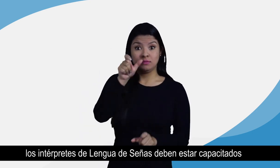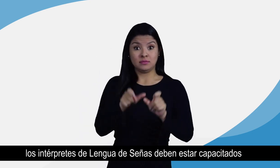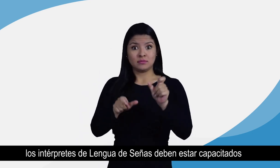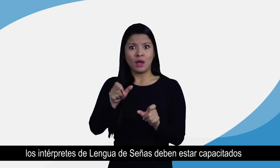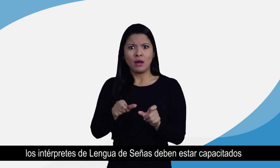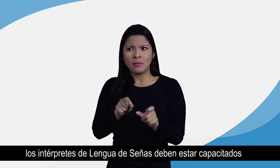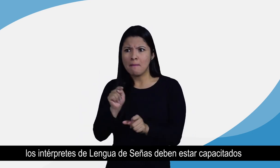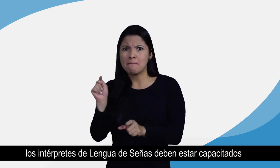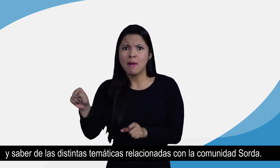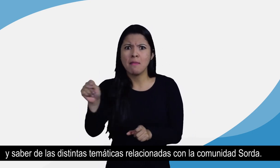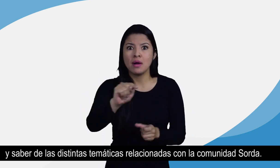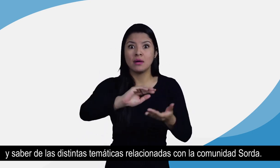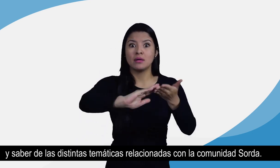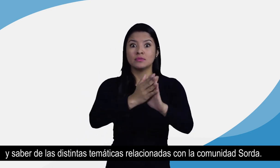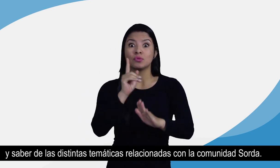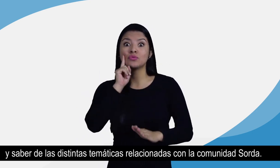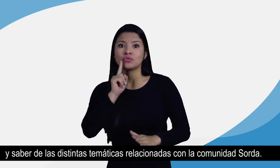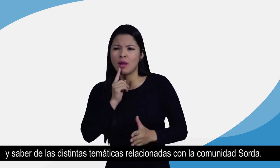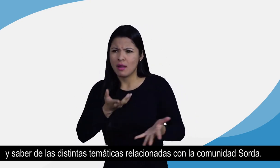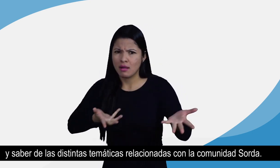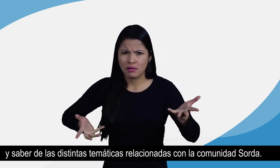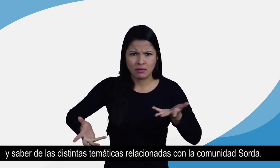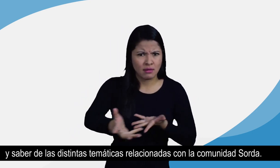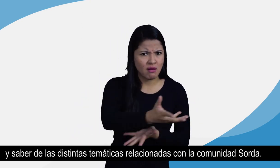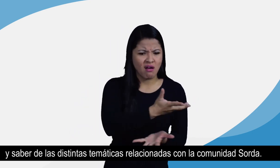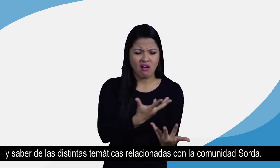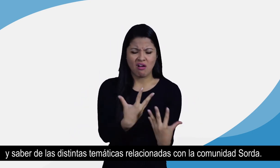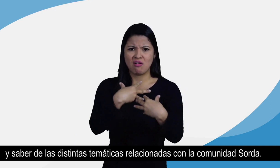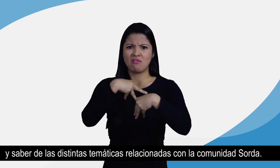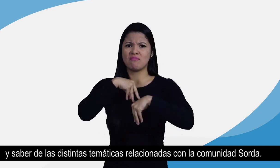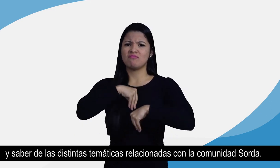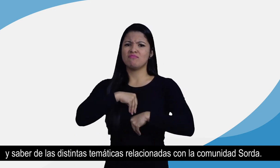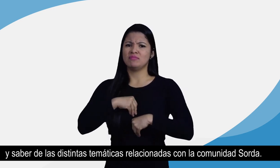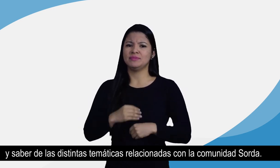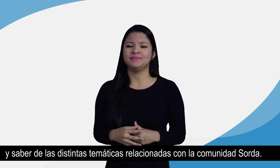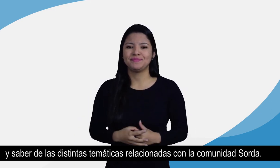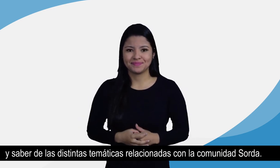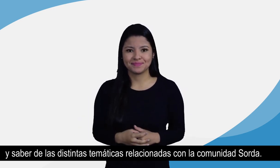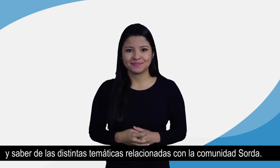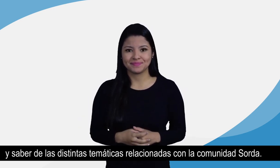capacitados y saber de las distintas temáticas relacionadas con la comunidad sorda.